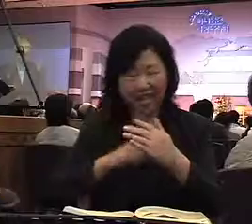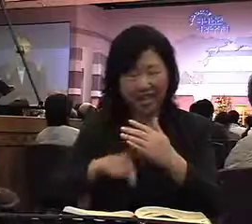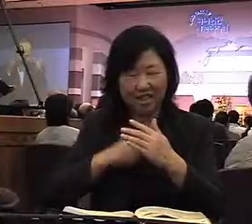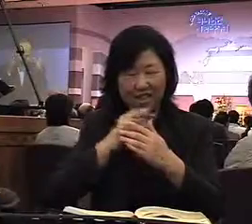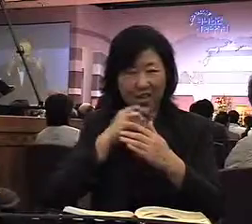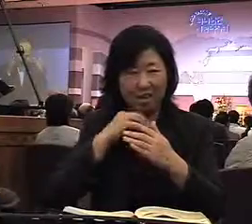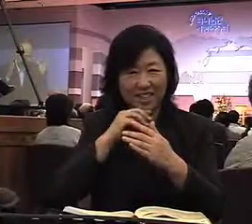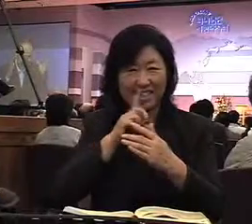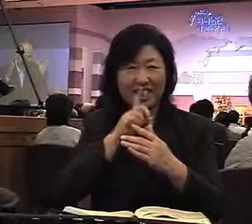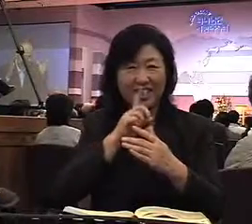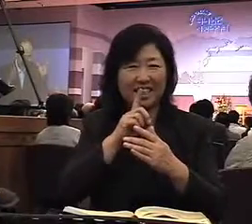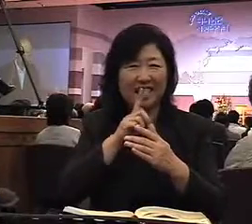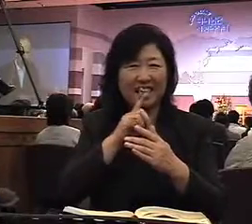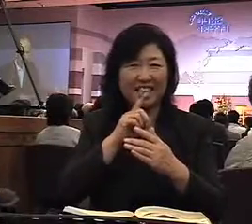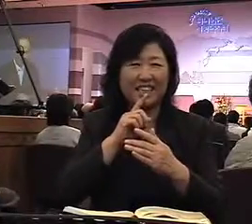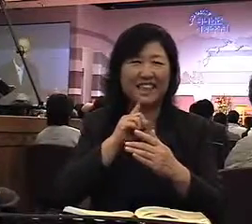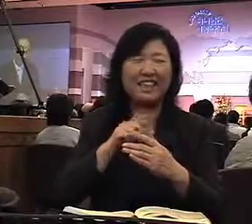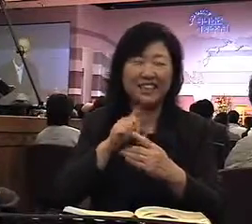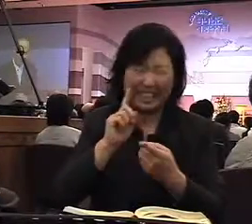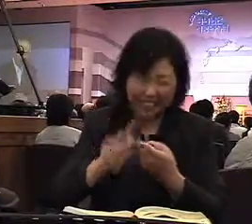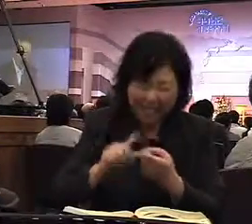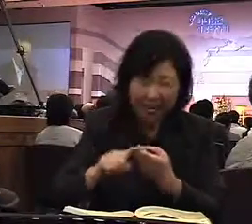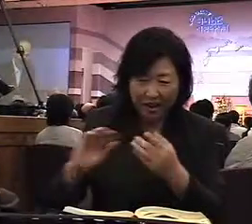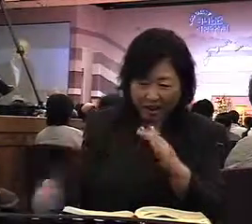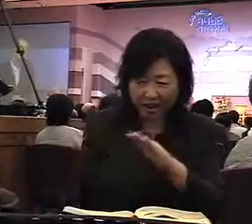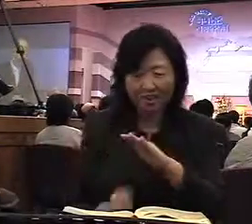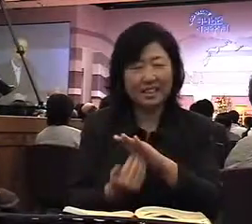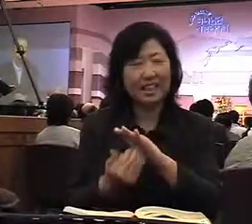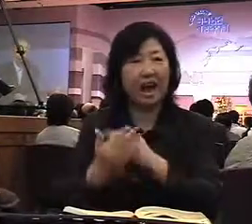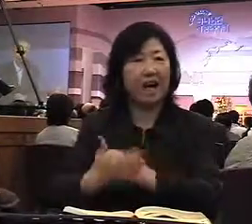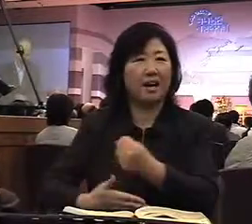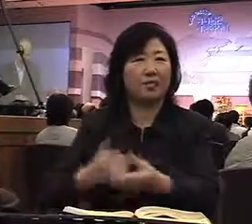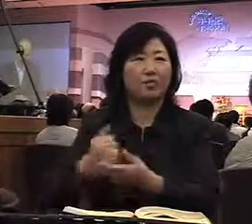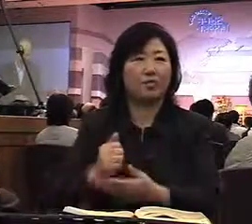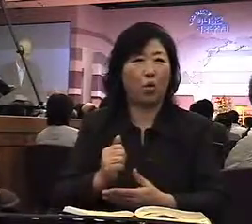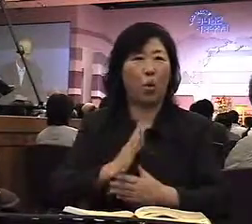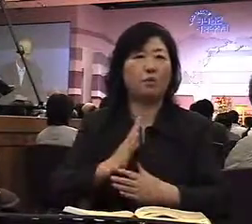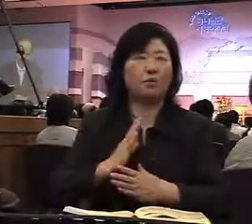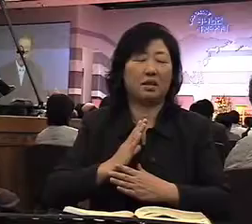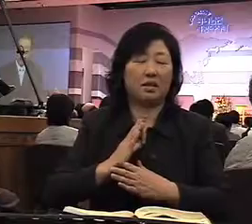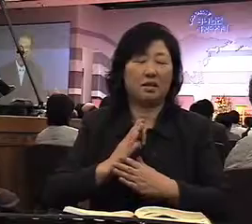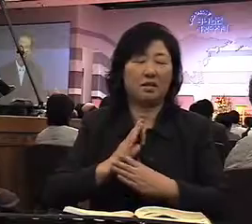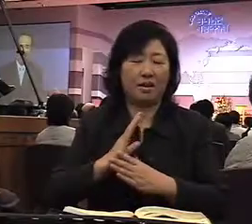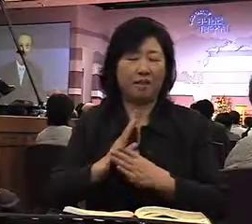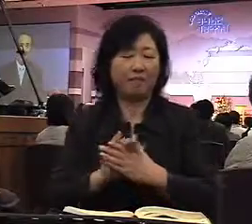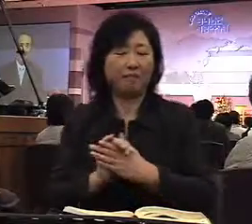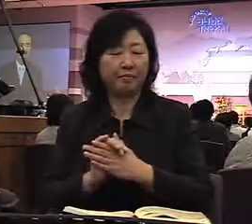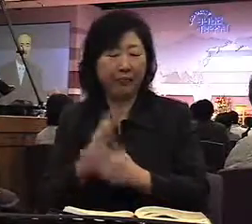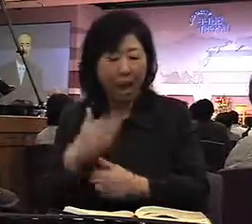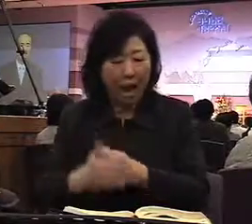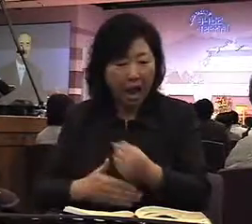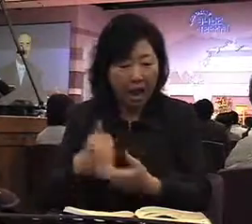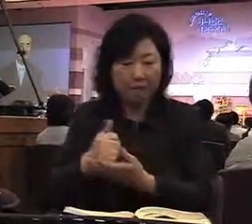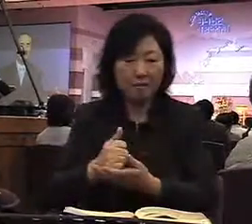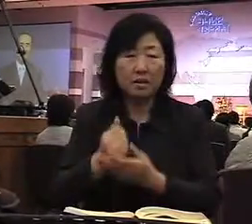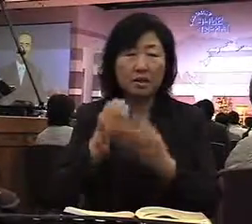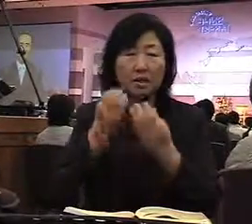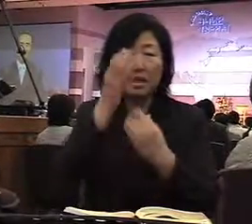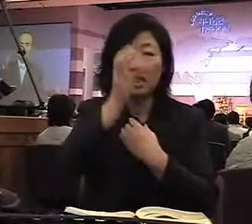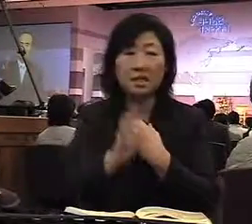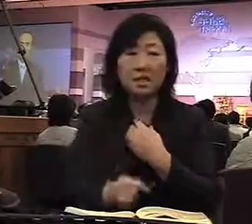나왔습니다. 그대로 이루시는 하나님. 놀랍습니다. 놀랍습니다. 하나님은